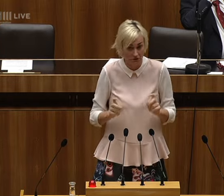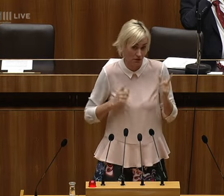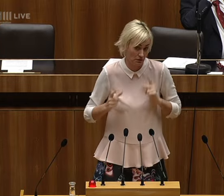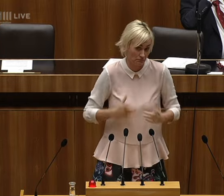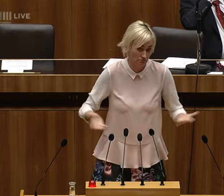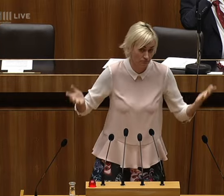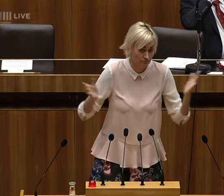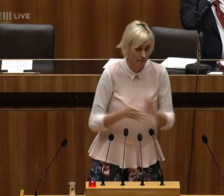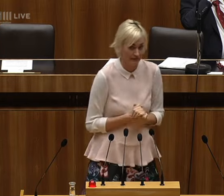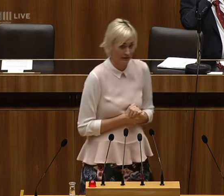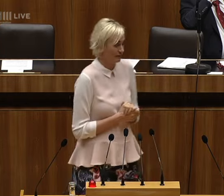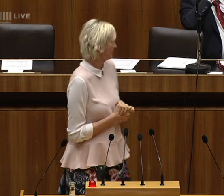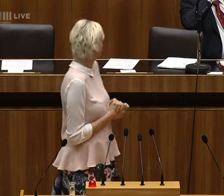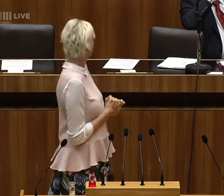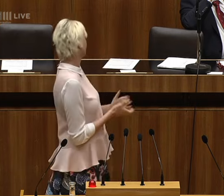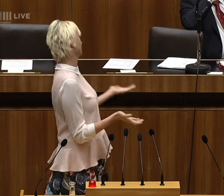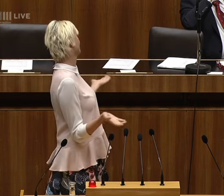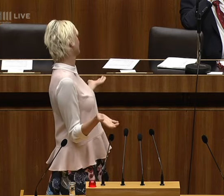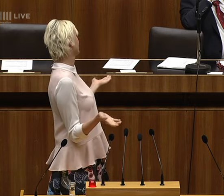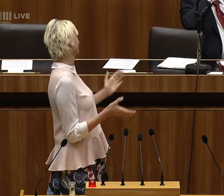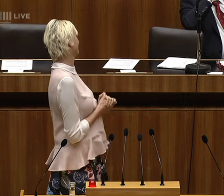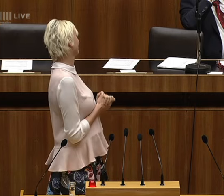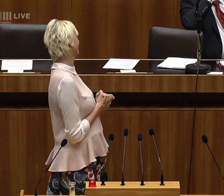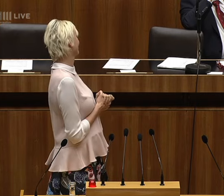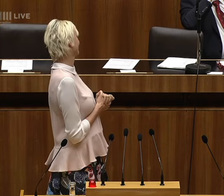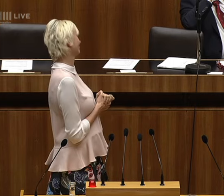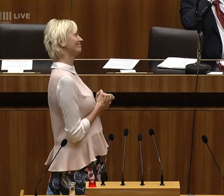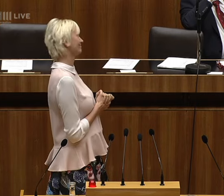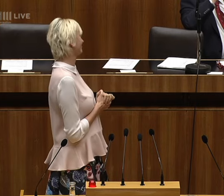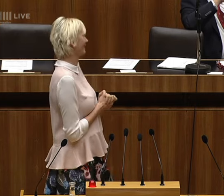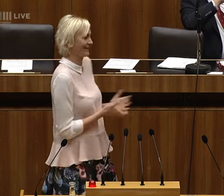Ich denke, liebe Bürgerinnen und Bürger, wir werden, wenn es so weitergeht, weiter im Dunkeln sitzen.